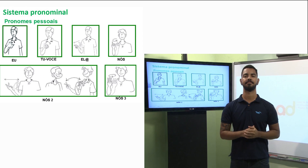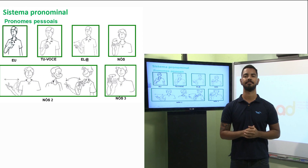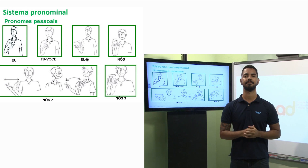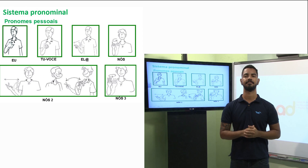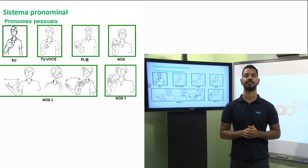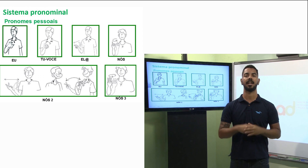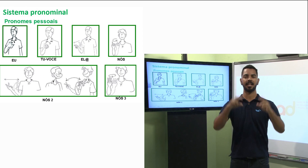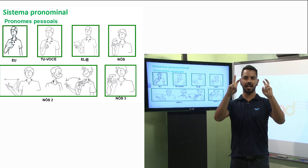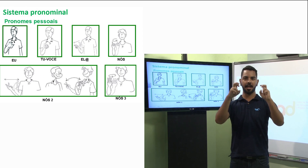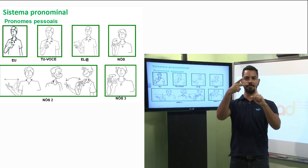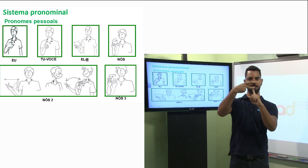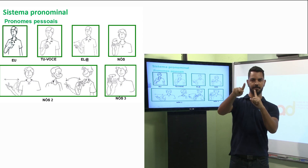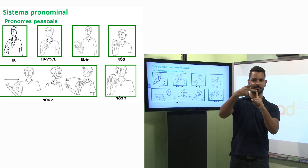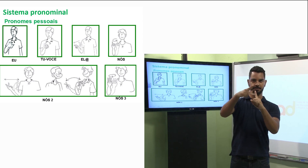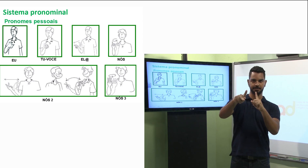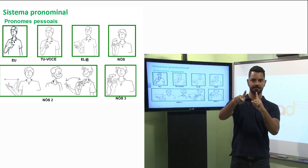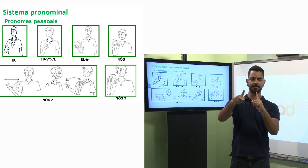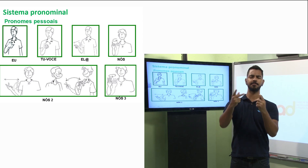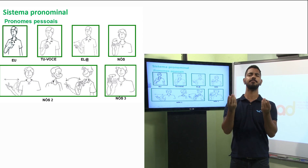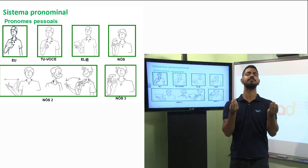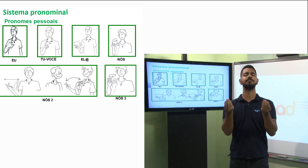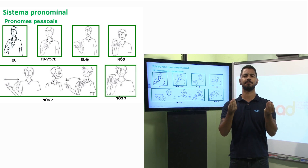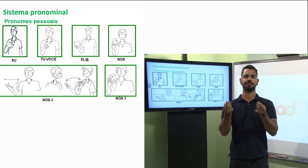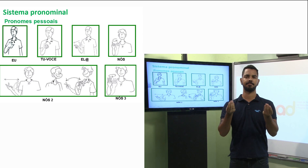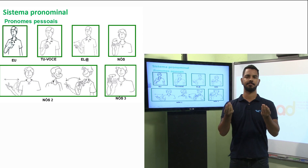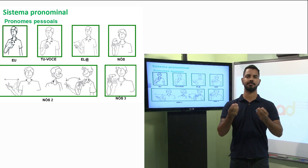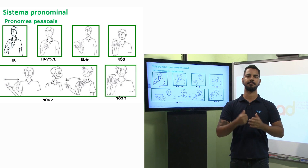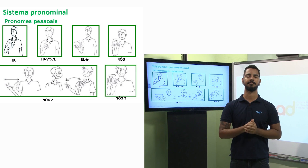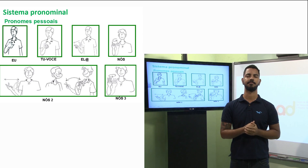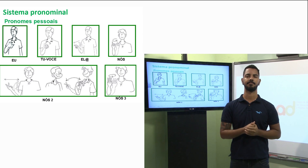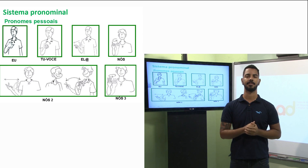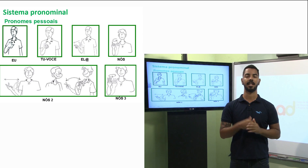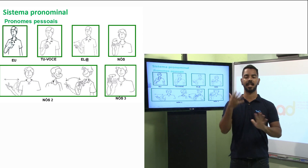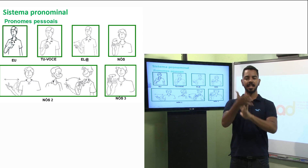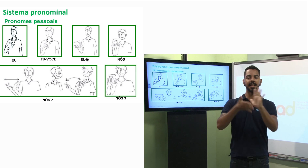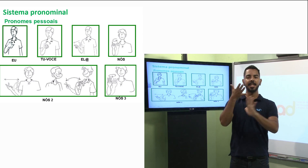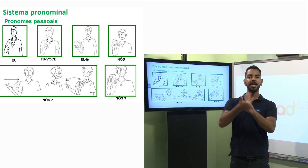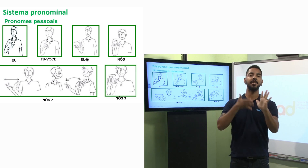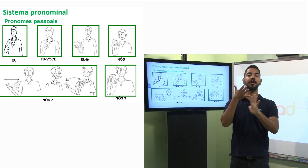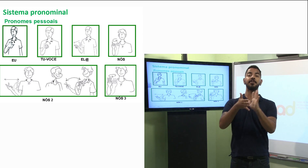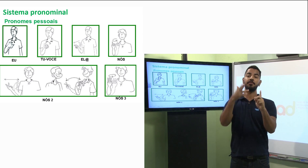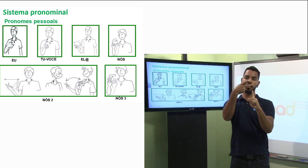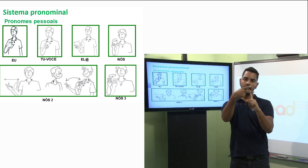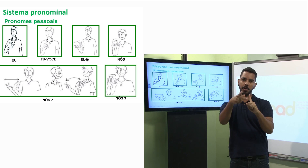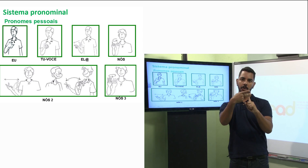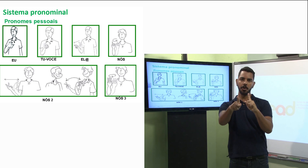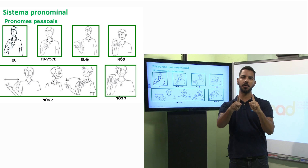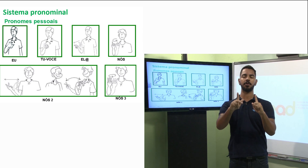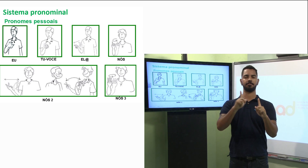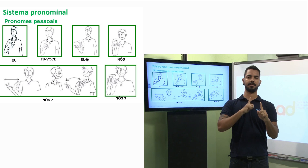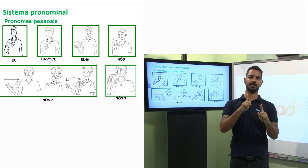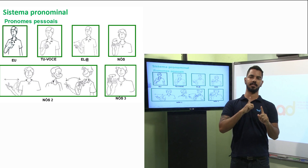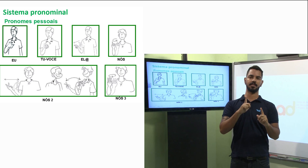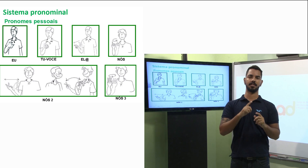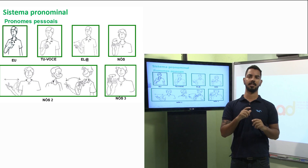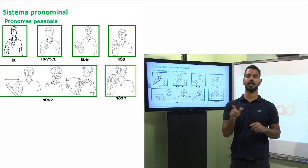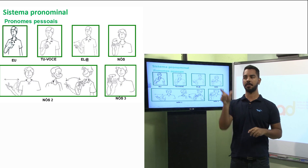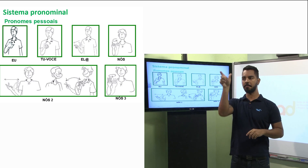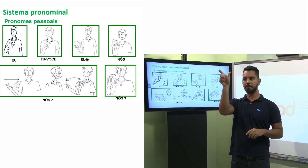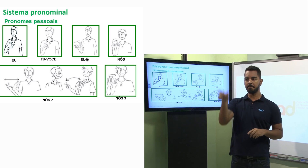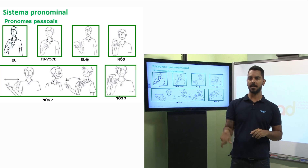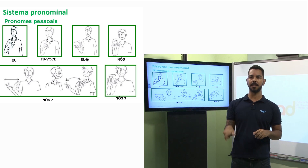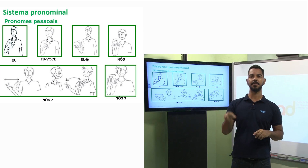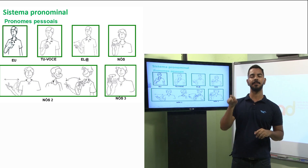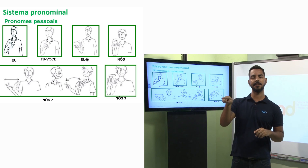Sistema pronominal. Como vocês já sabem, a Libras possui um sistema pronominal para representar as pessoas do